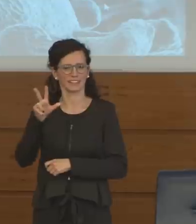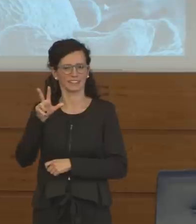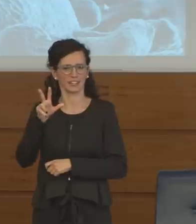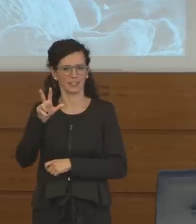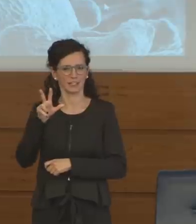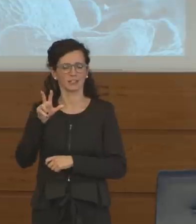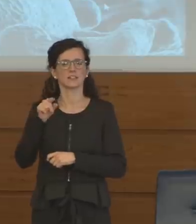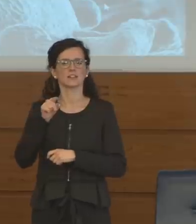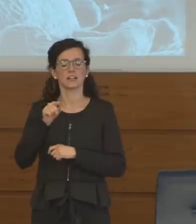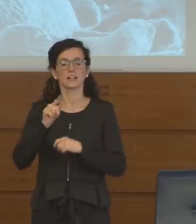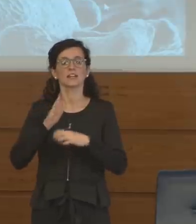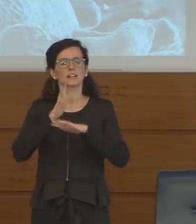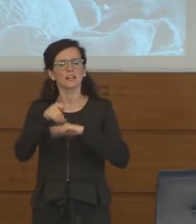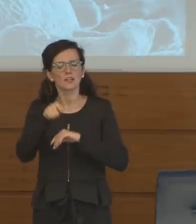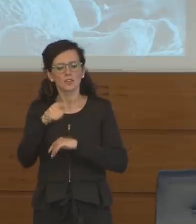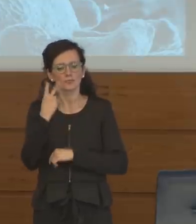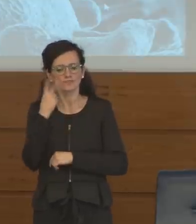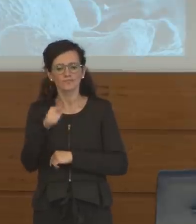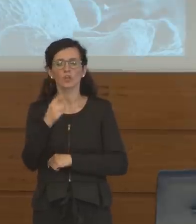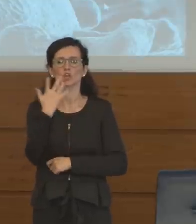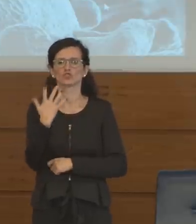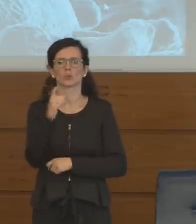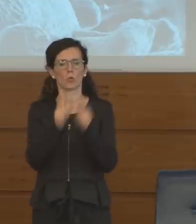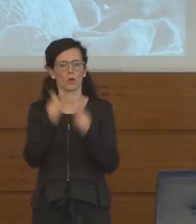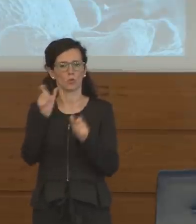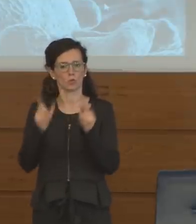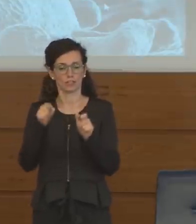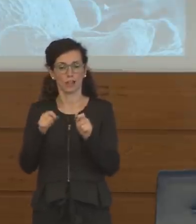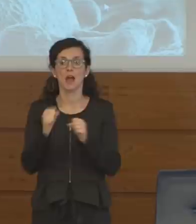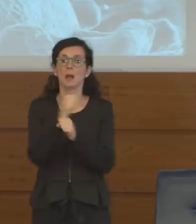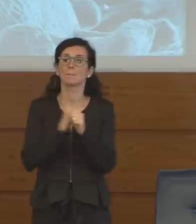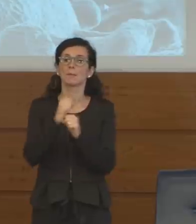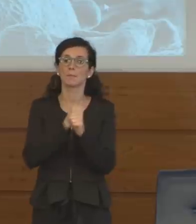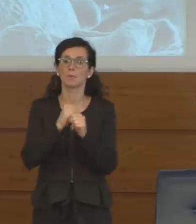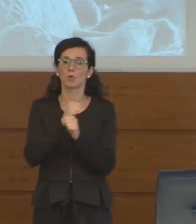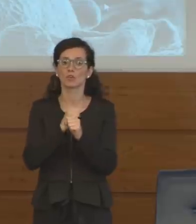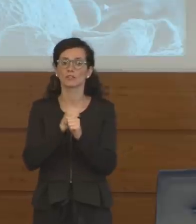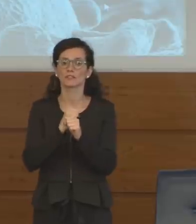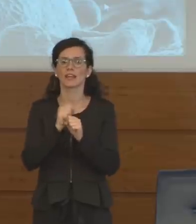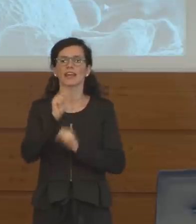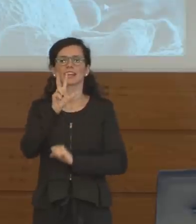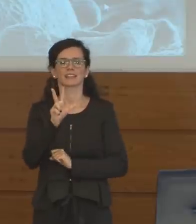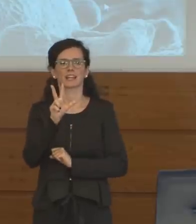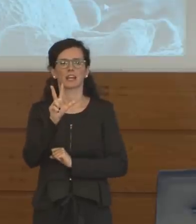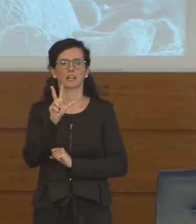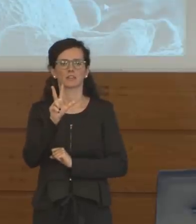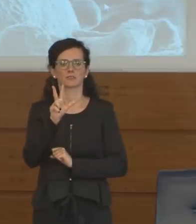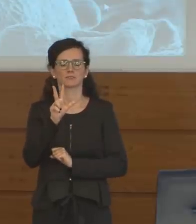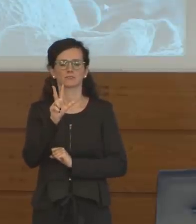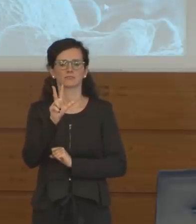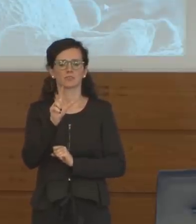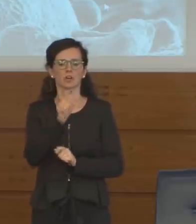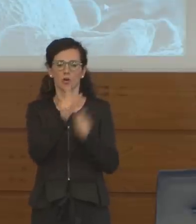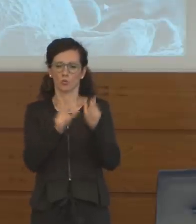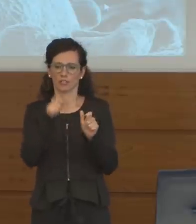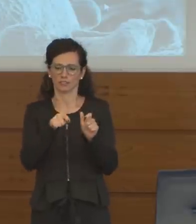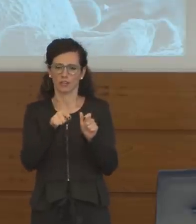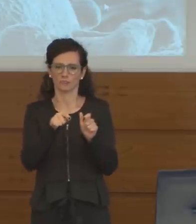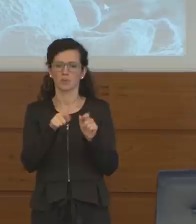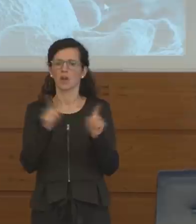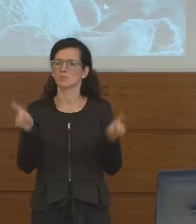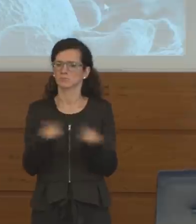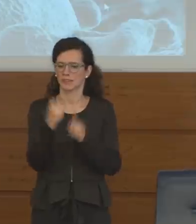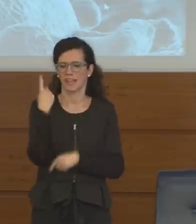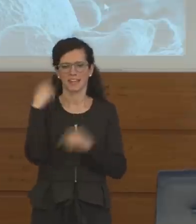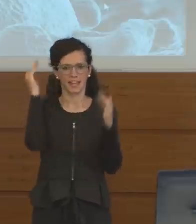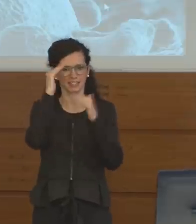un incremento di 5 unità. Piemonte, 3 unità, è lo stesso dato di ieri sera, così come